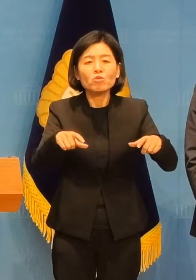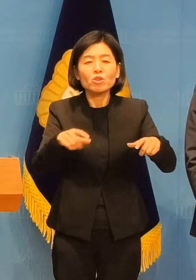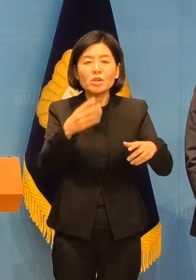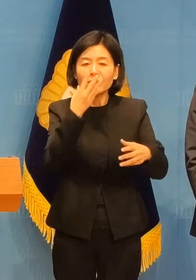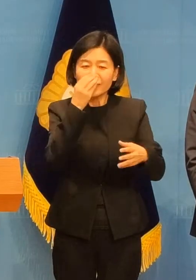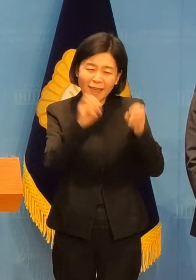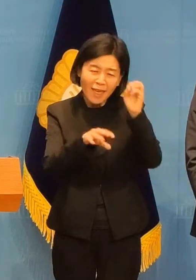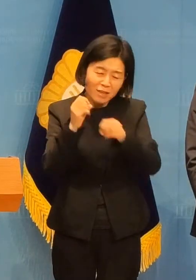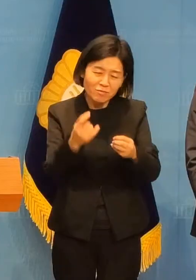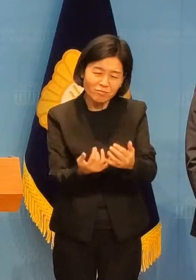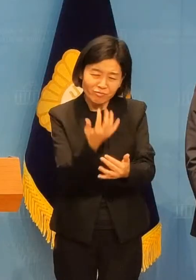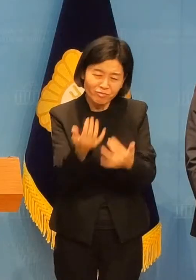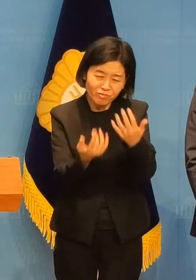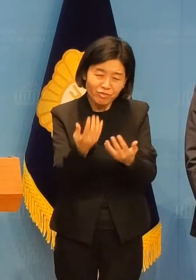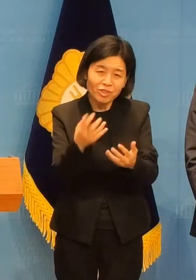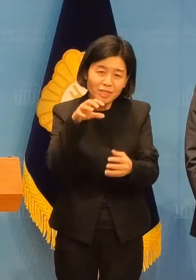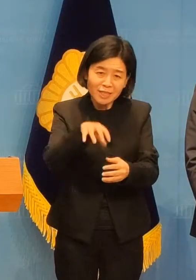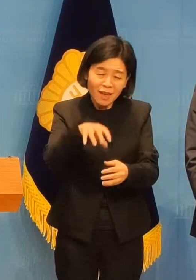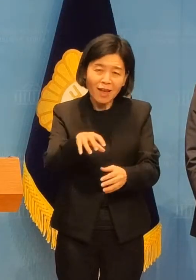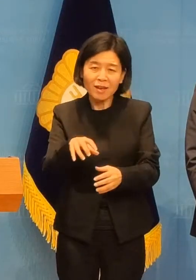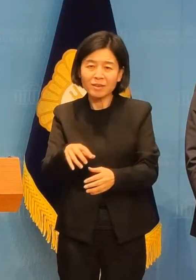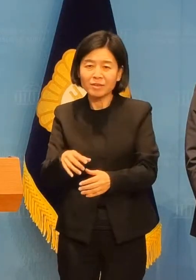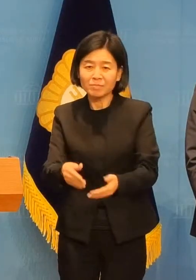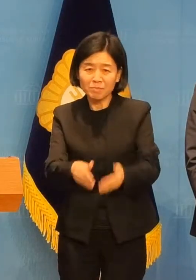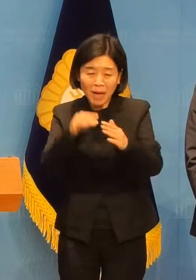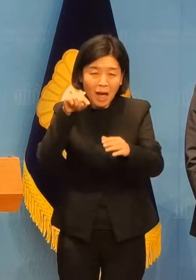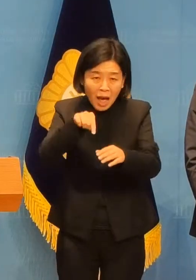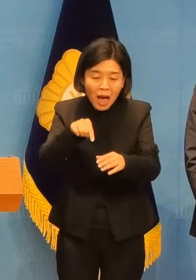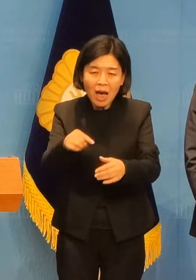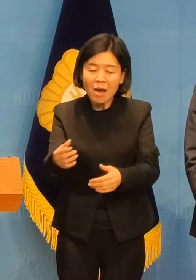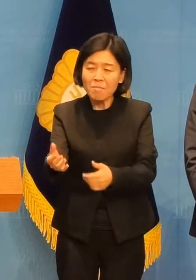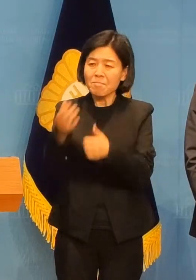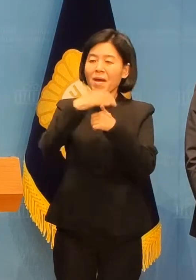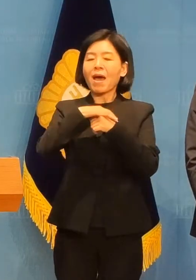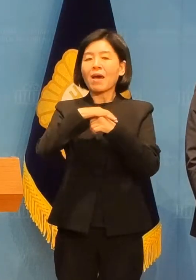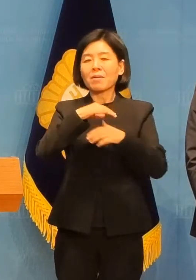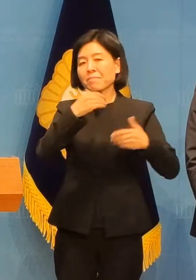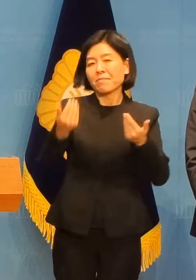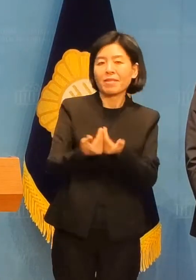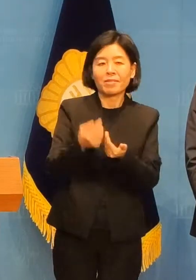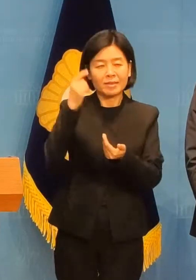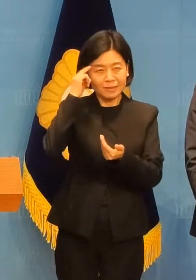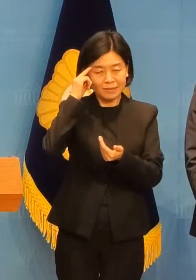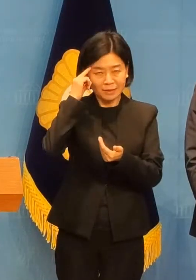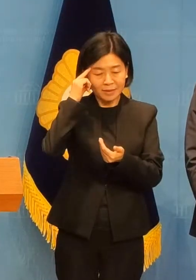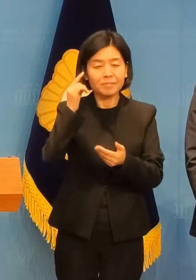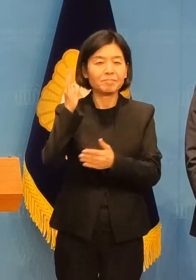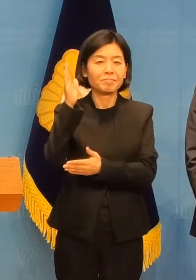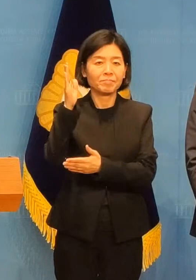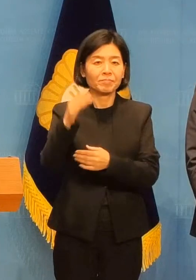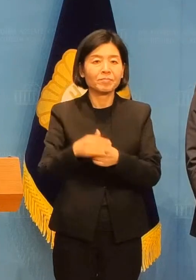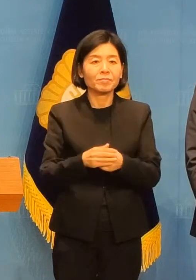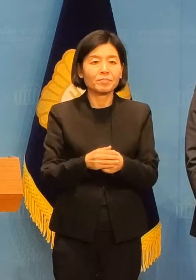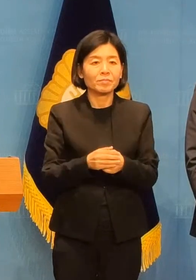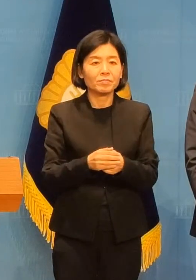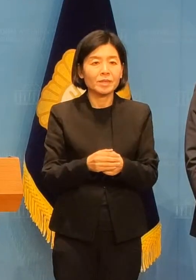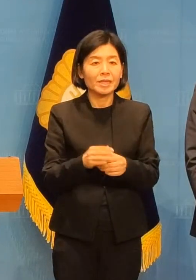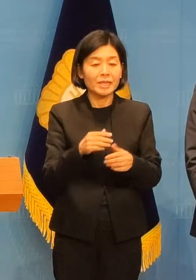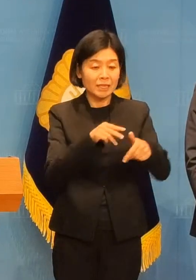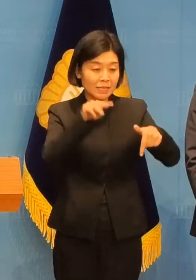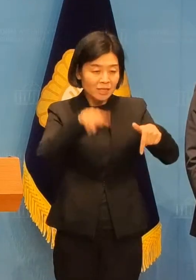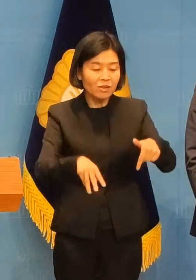대해서 반대하는 기자회견을 하고자 합니다. 먼저 참석자를 소개하겠습니다. 먼저 이순학